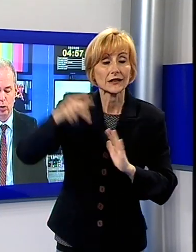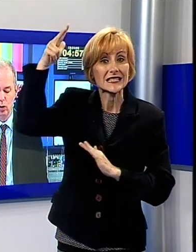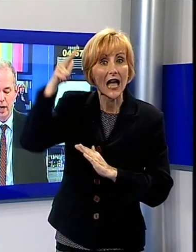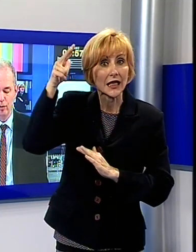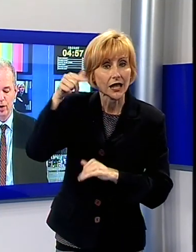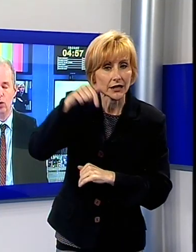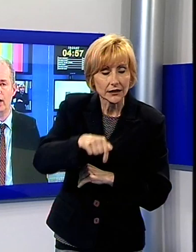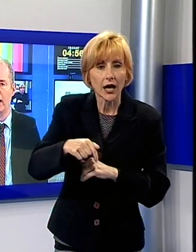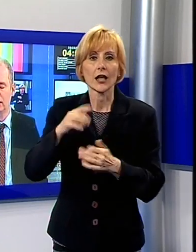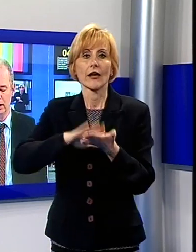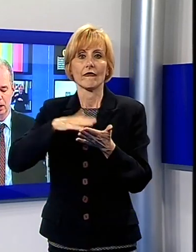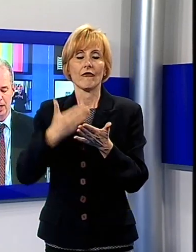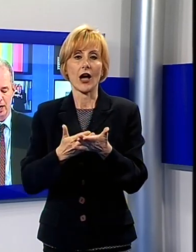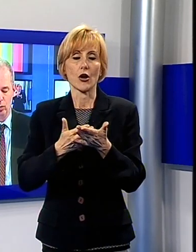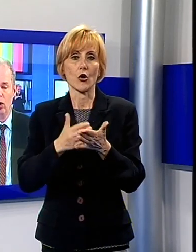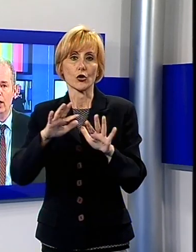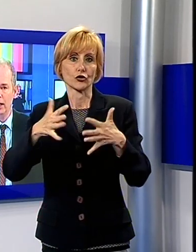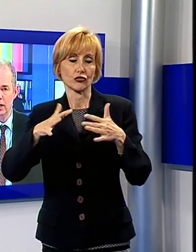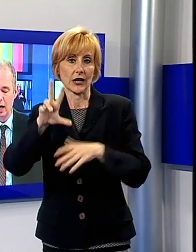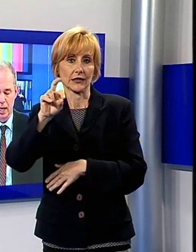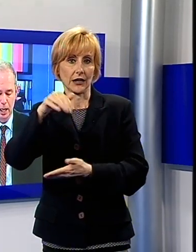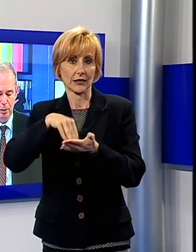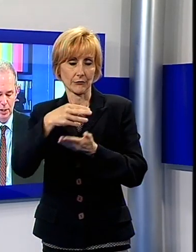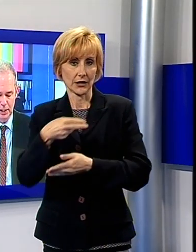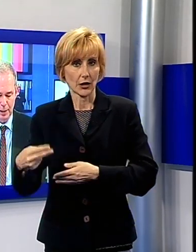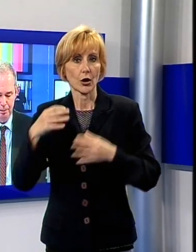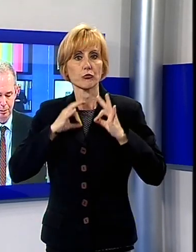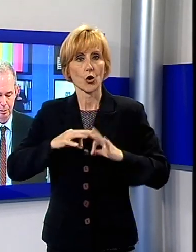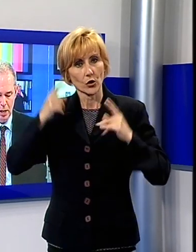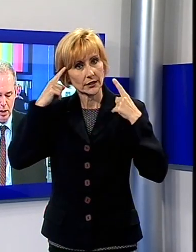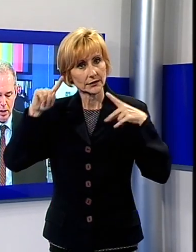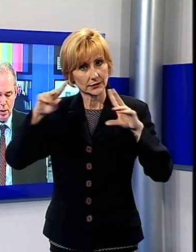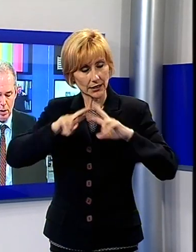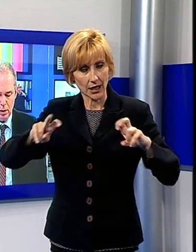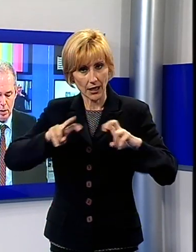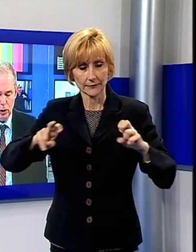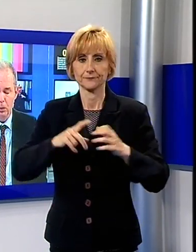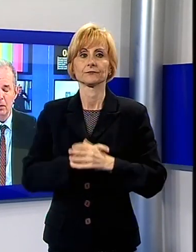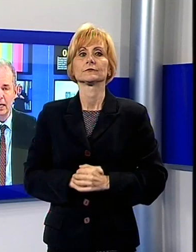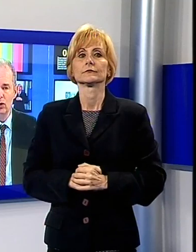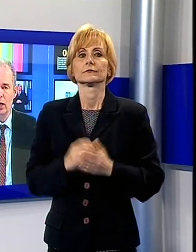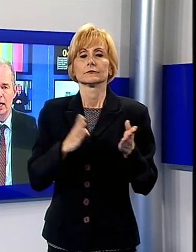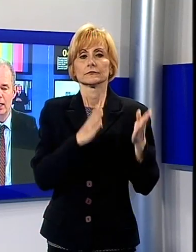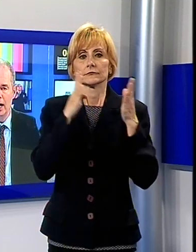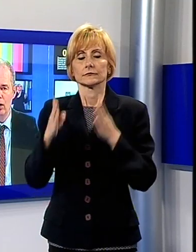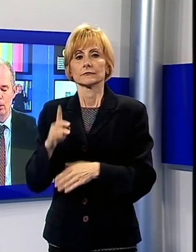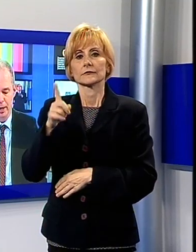è inferiore ai 30.000 euro. Indaga la polizia. Ci spostiamo adesso a Gallicano per